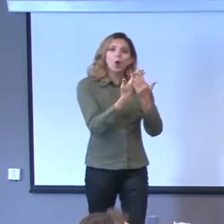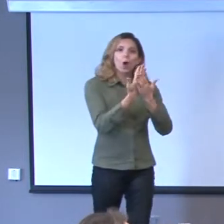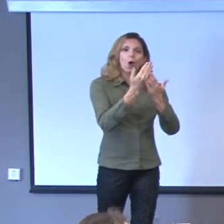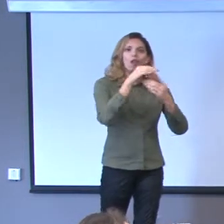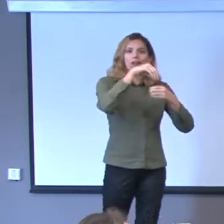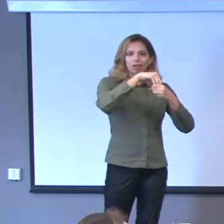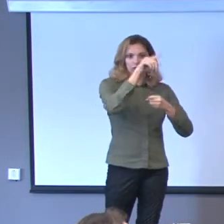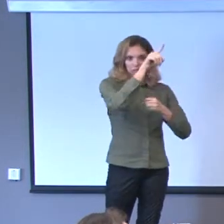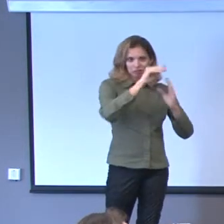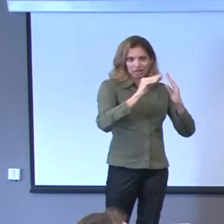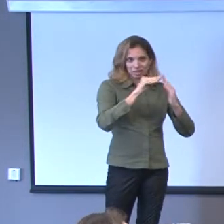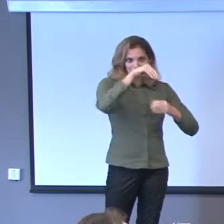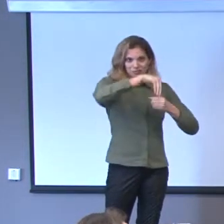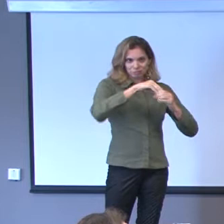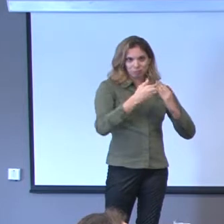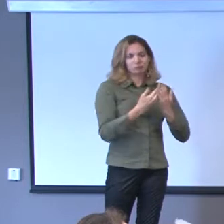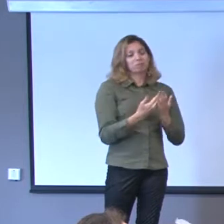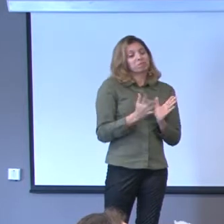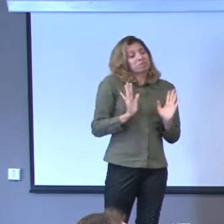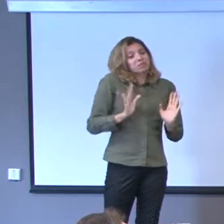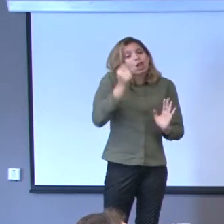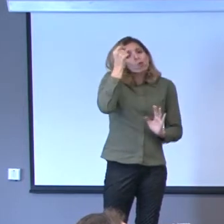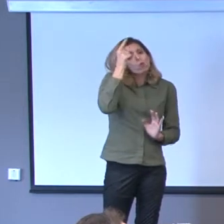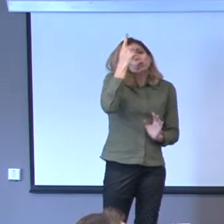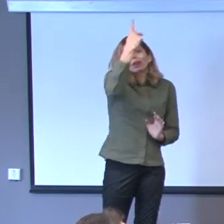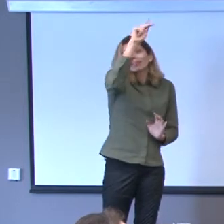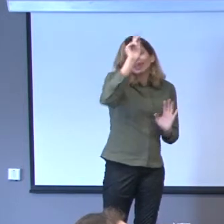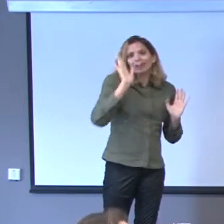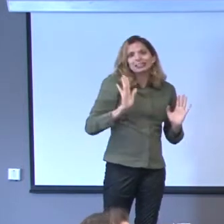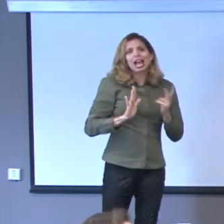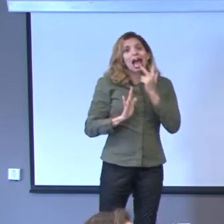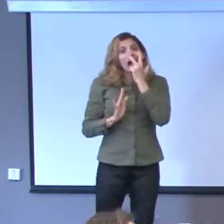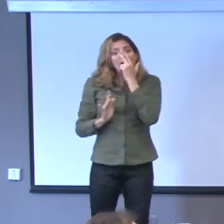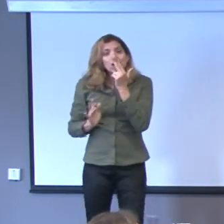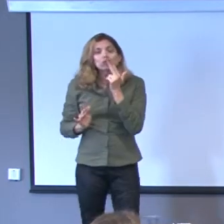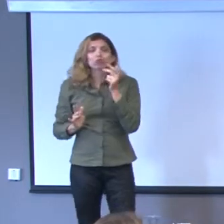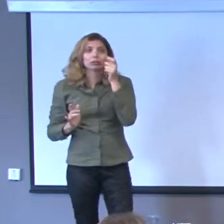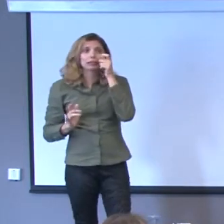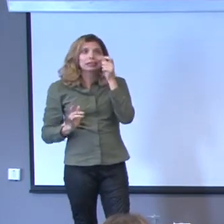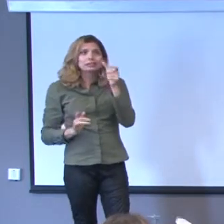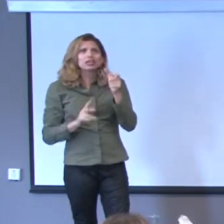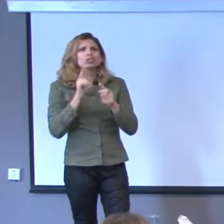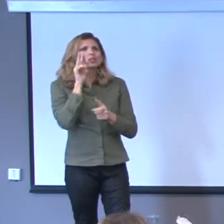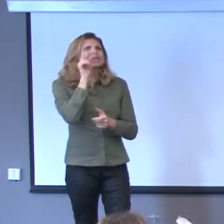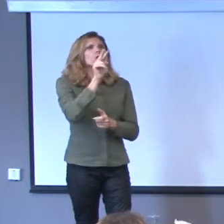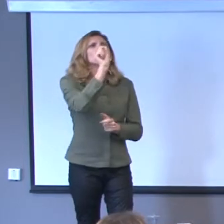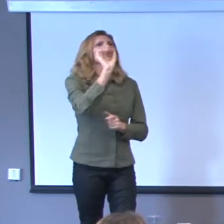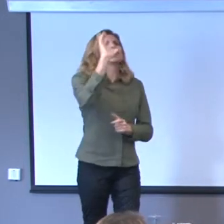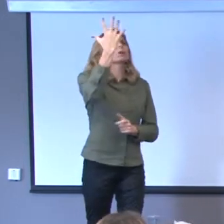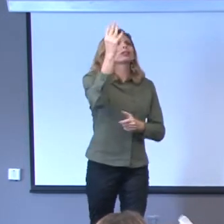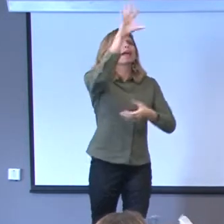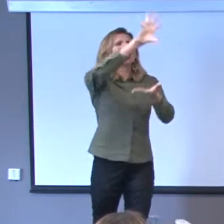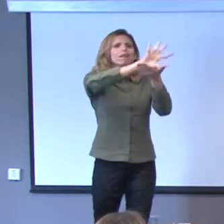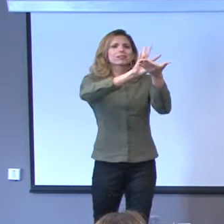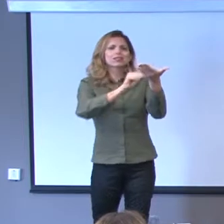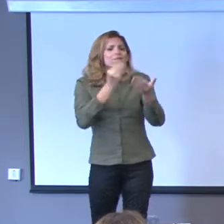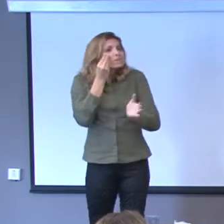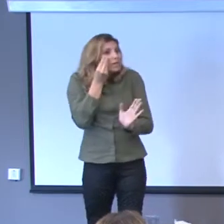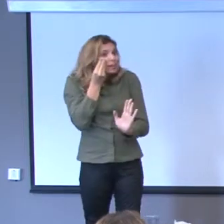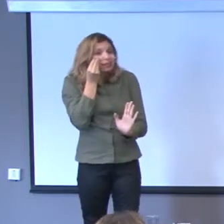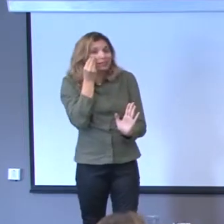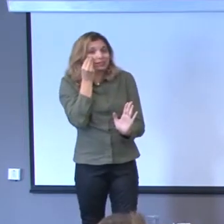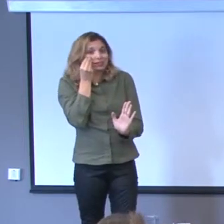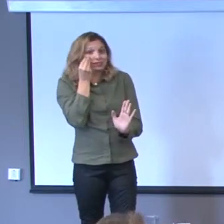do argentino. Eu acho que seria interessante ver o que acontece na Argentina, de fato, com relação a isso, se